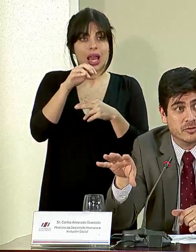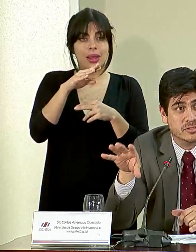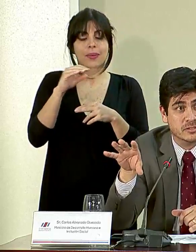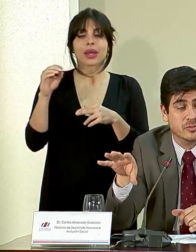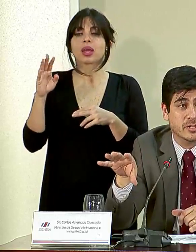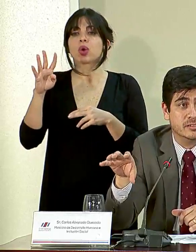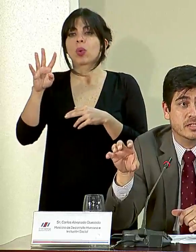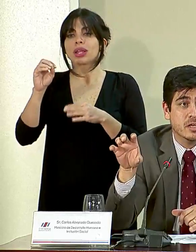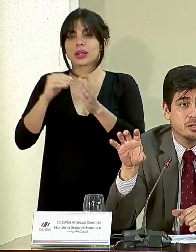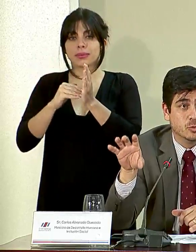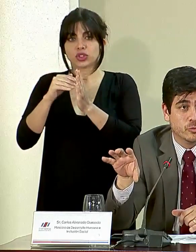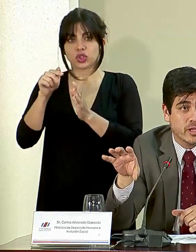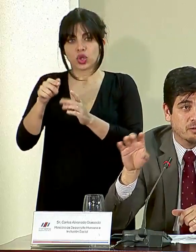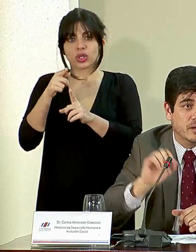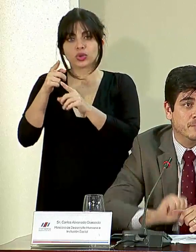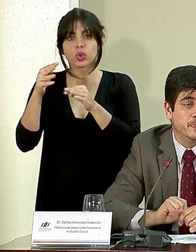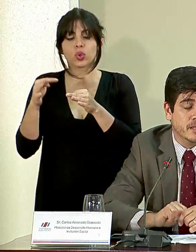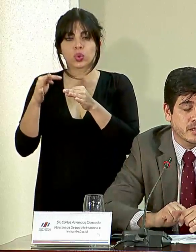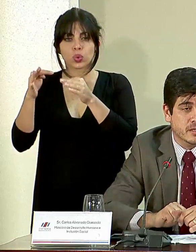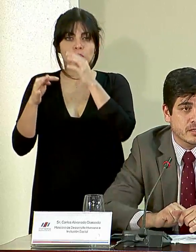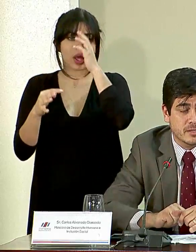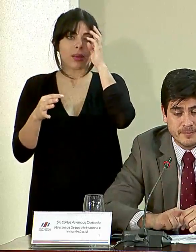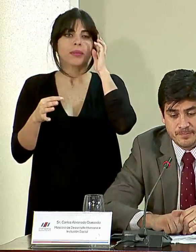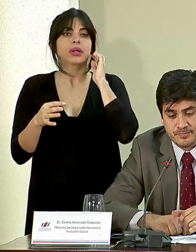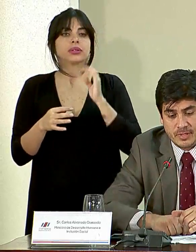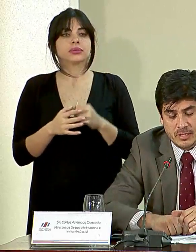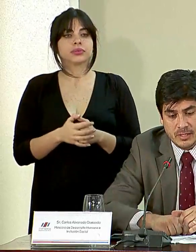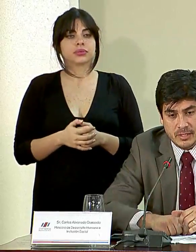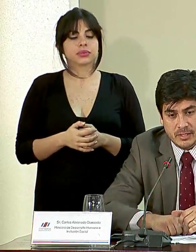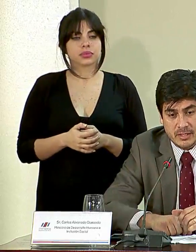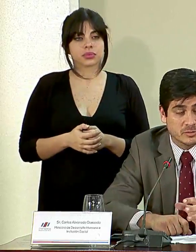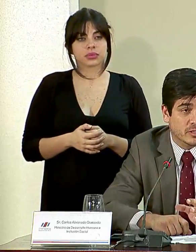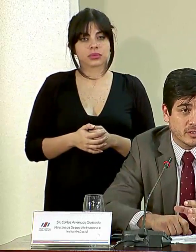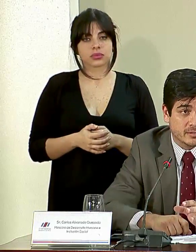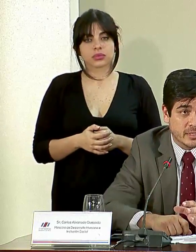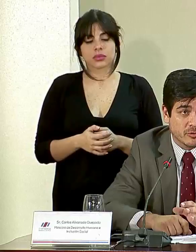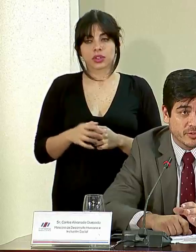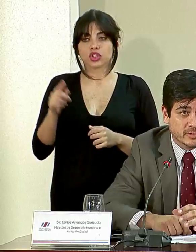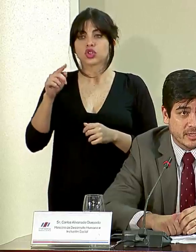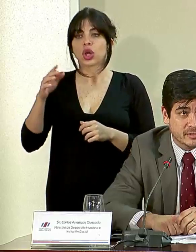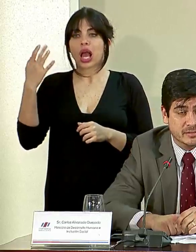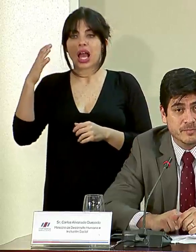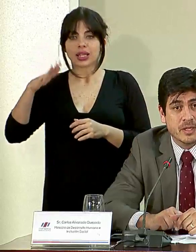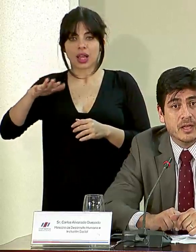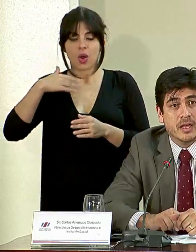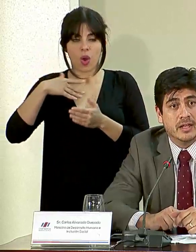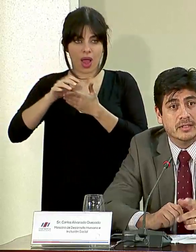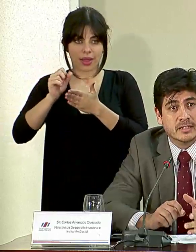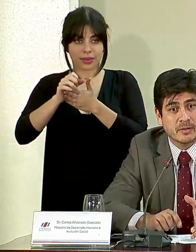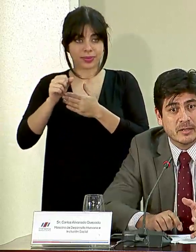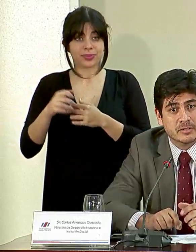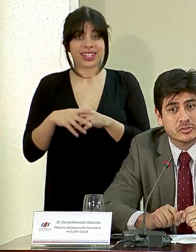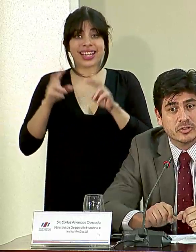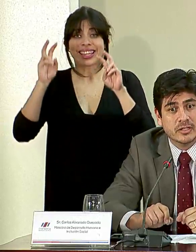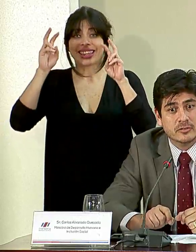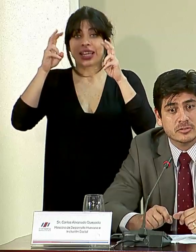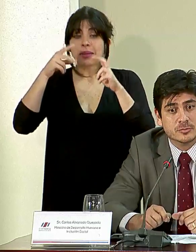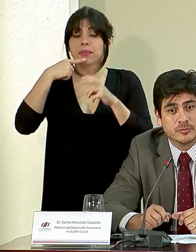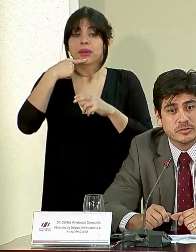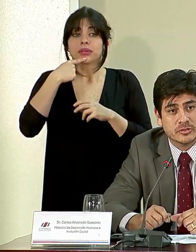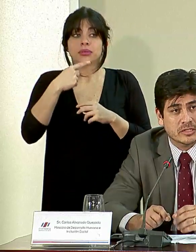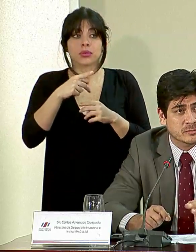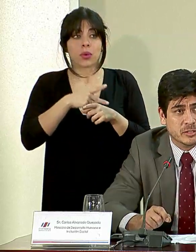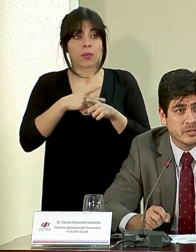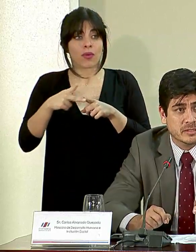40 millones en lo que es Turrialba y la zona en Cartago afectadas. En el tema que menciona de